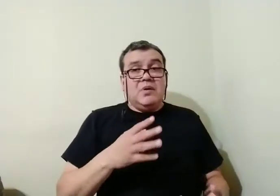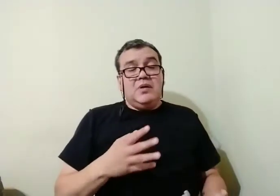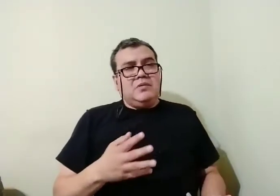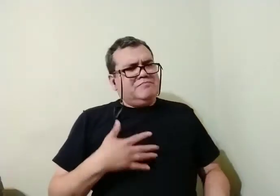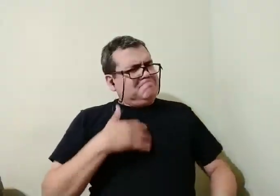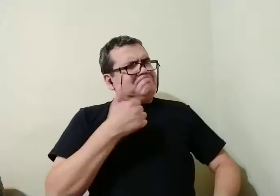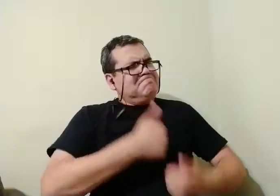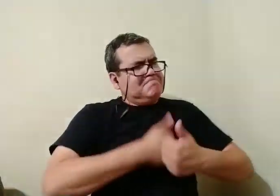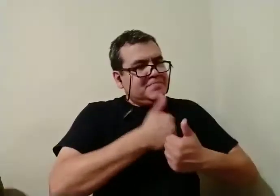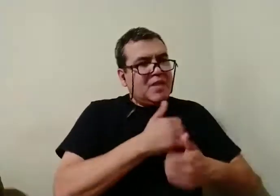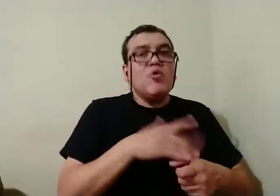del Evangelio.